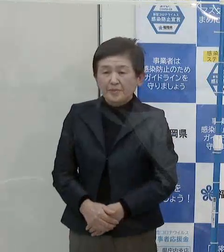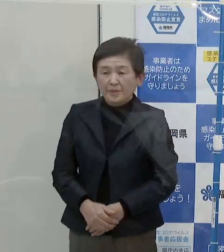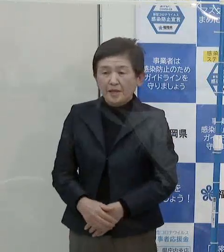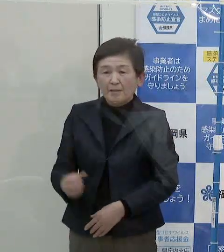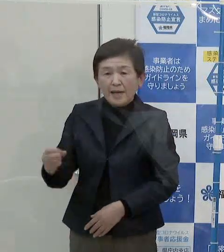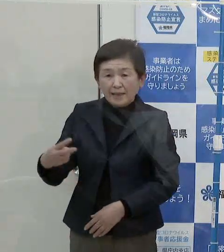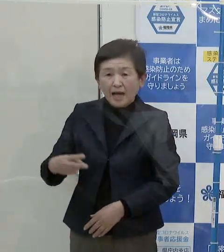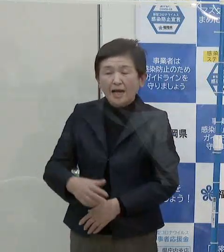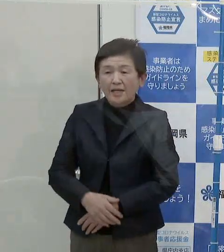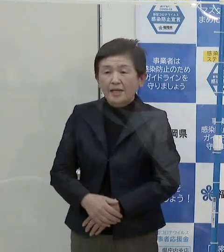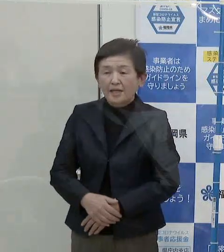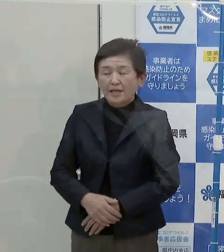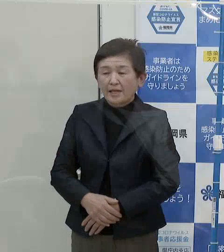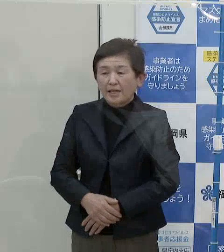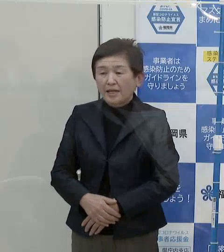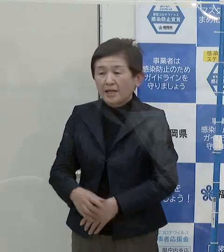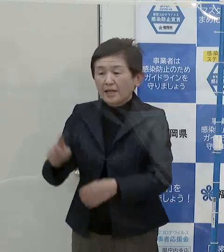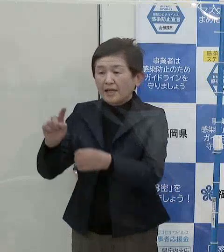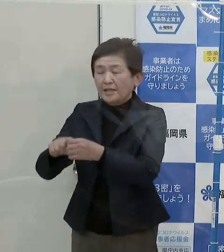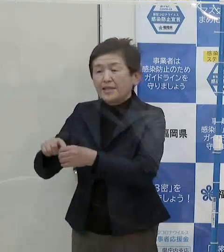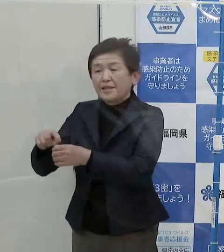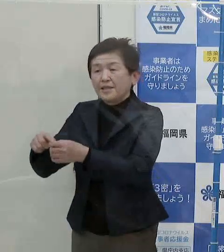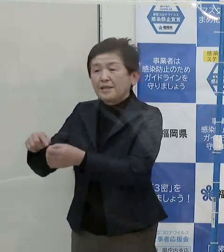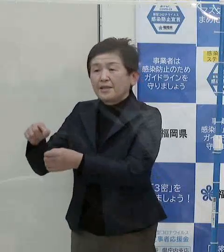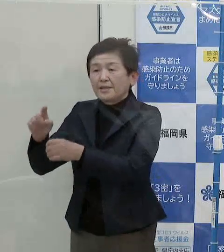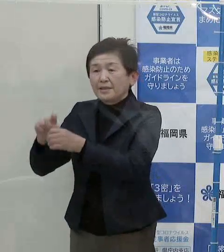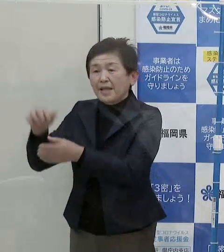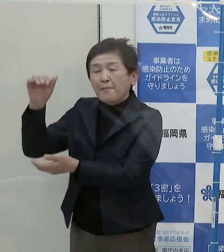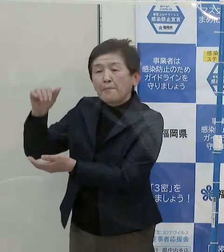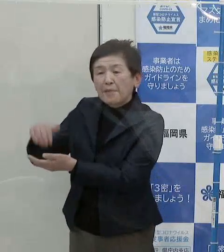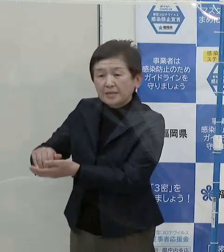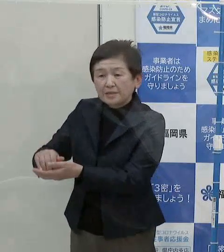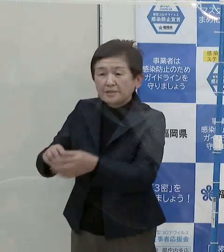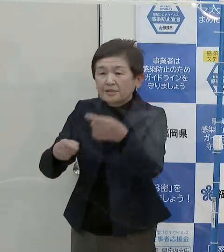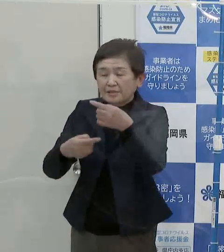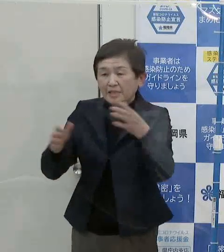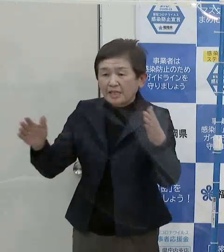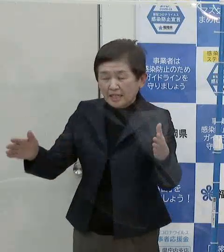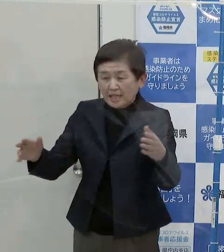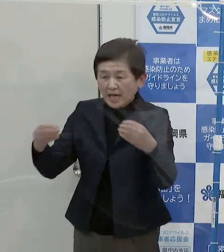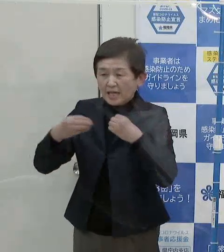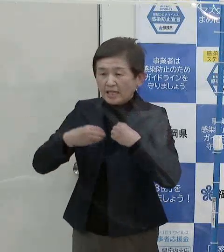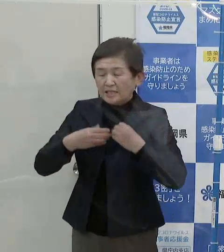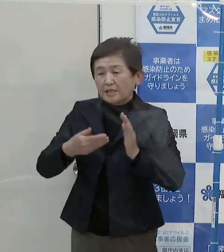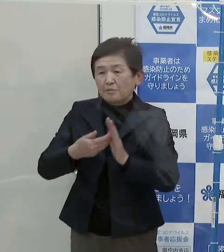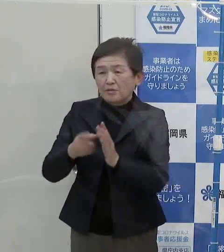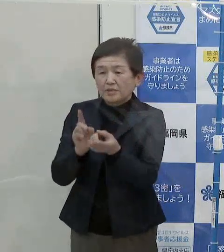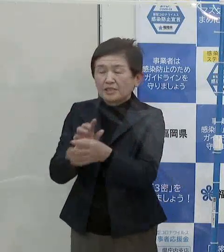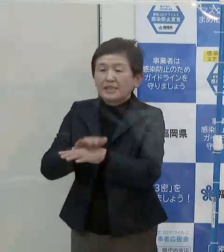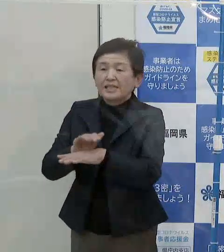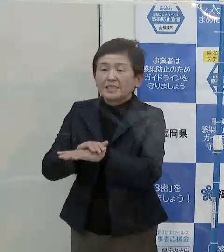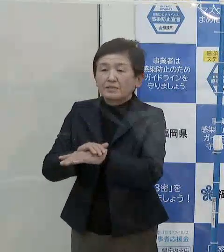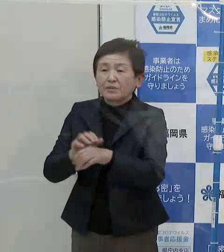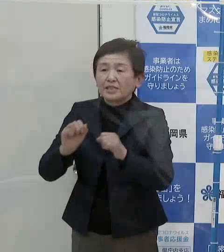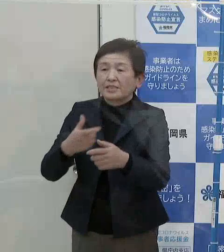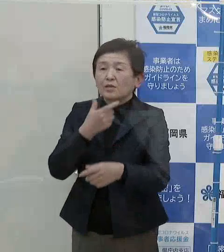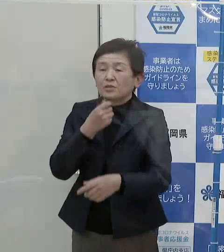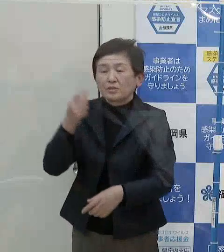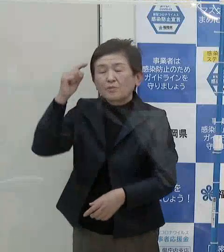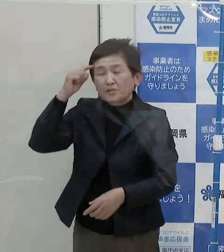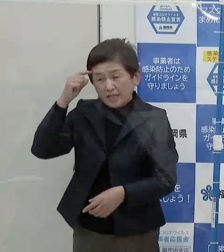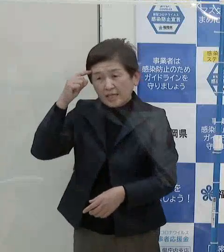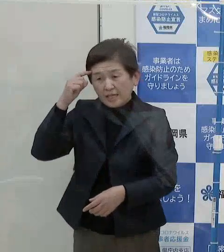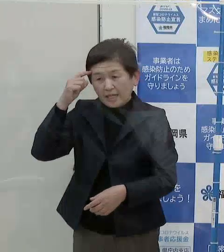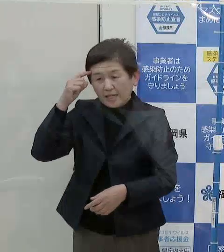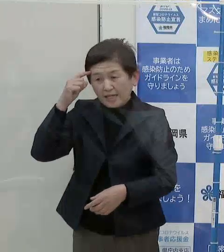から年末年始を迎える前に感染防止対策を講じていただこうと思って、期限を切って、早くや